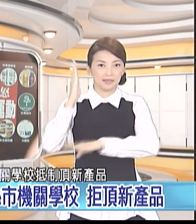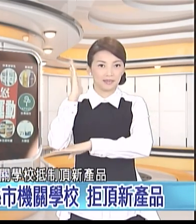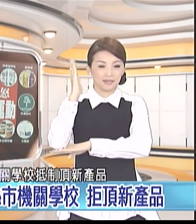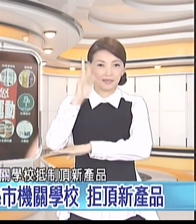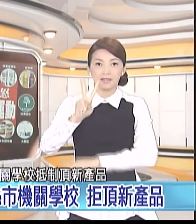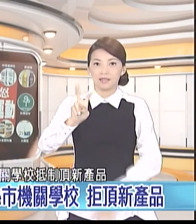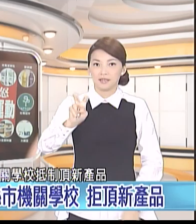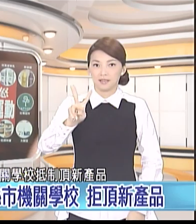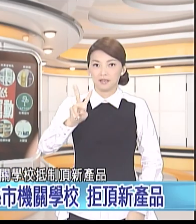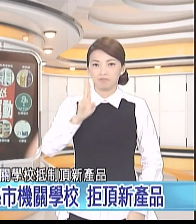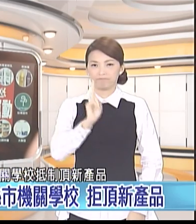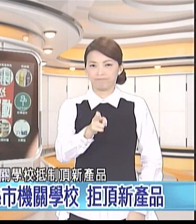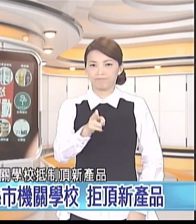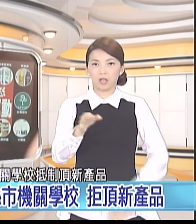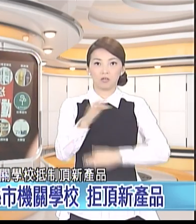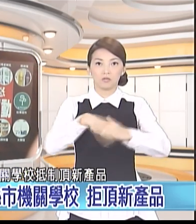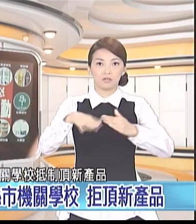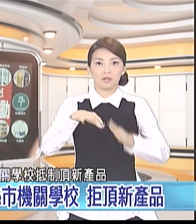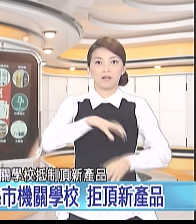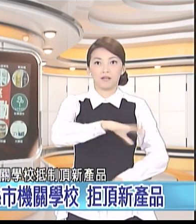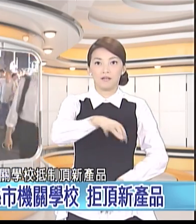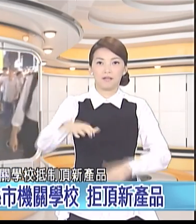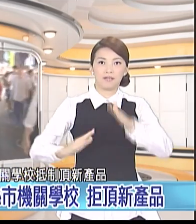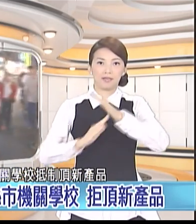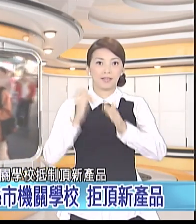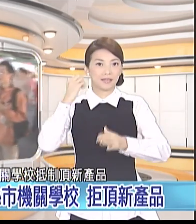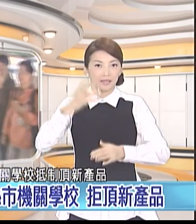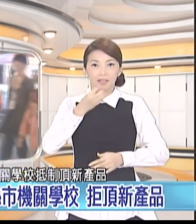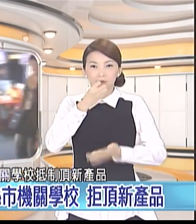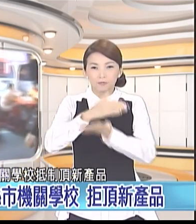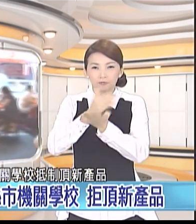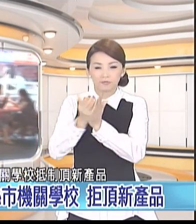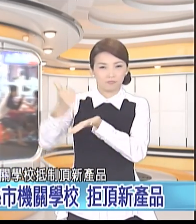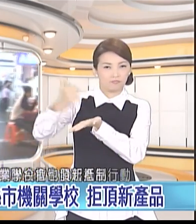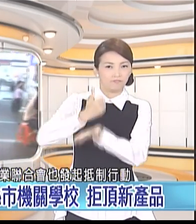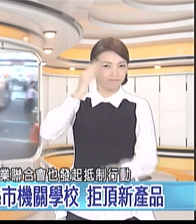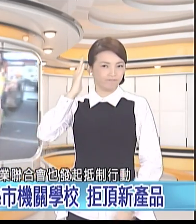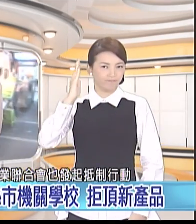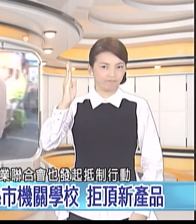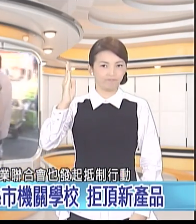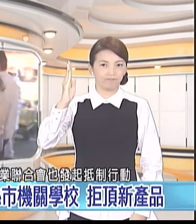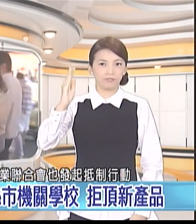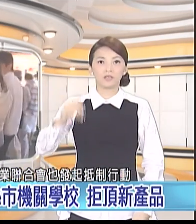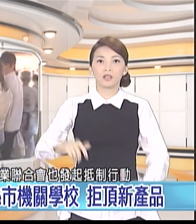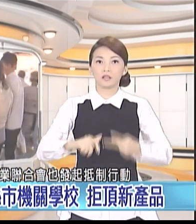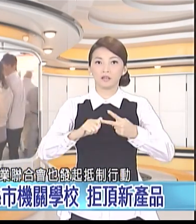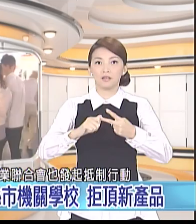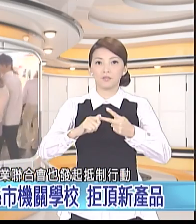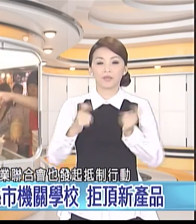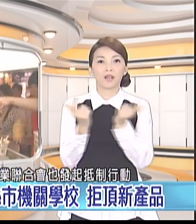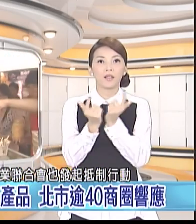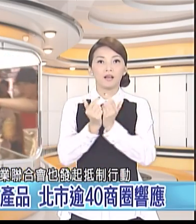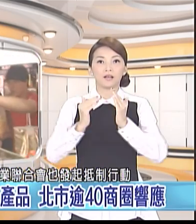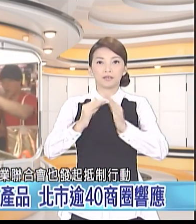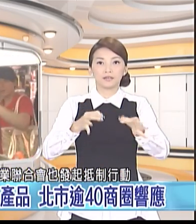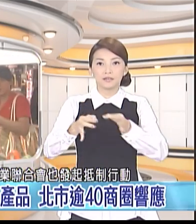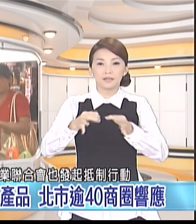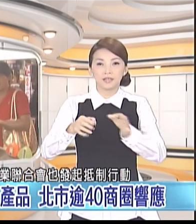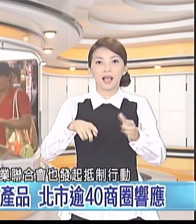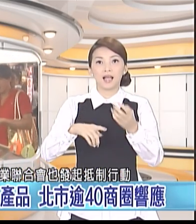令所属的机关学校抵制顶新产品。台北市商圈产业联合会也发起抵制